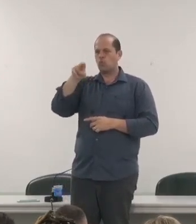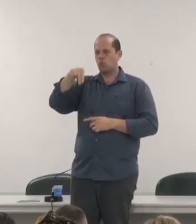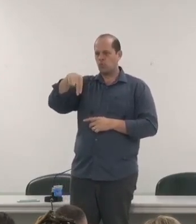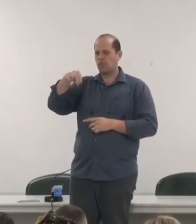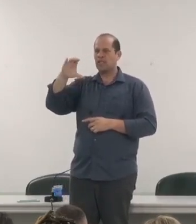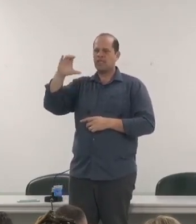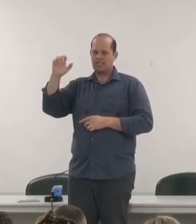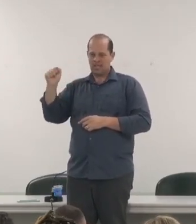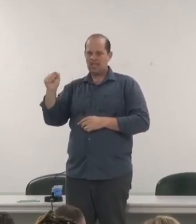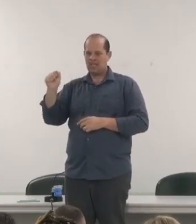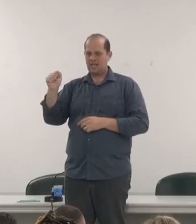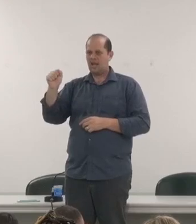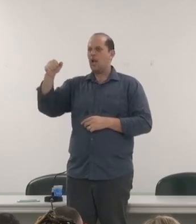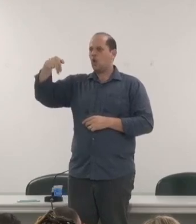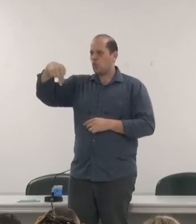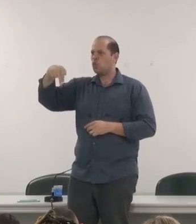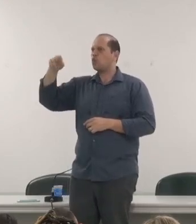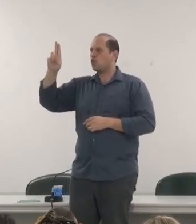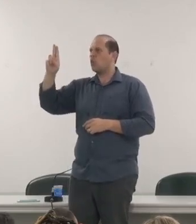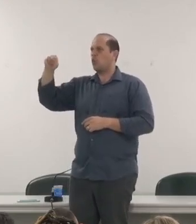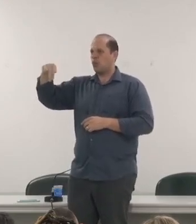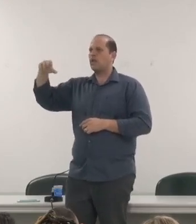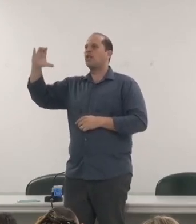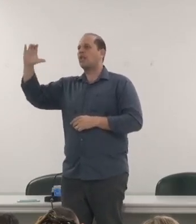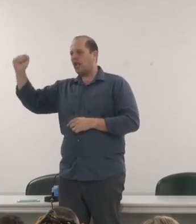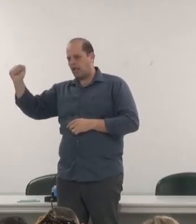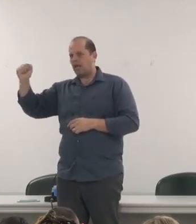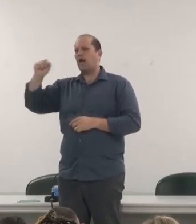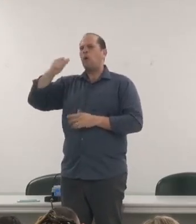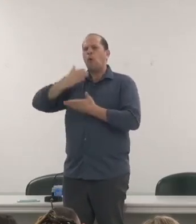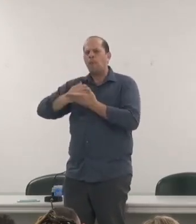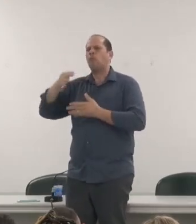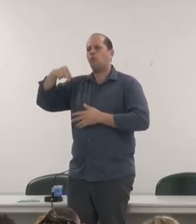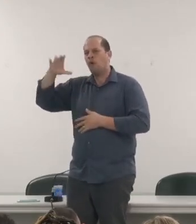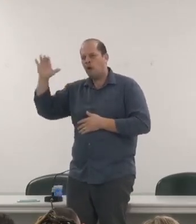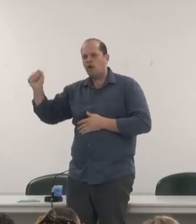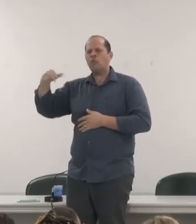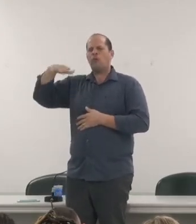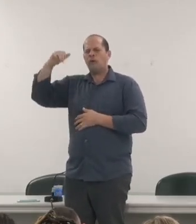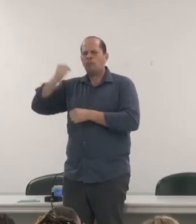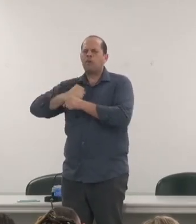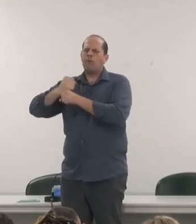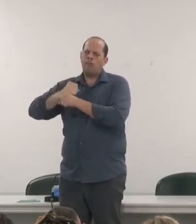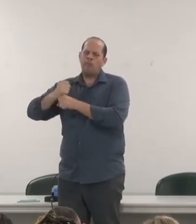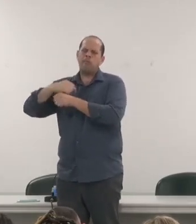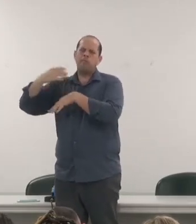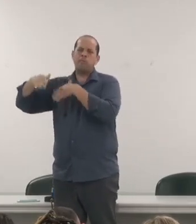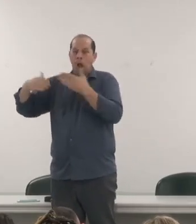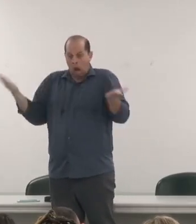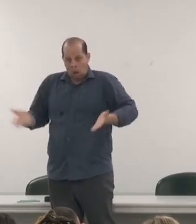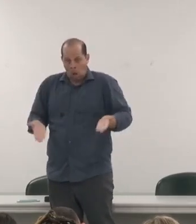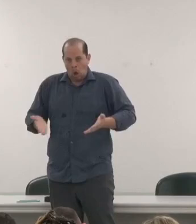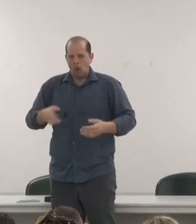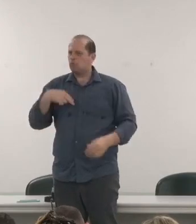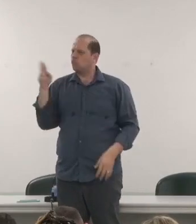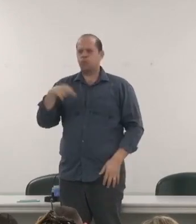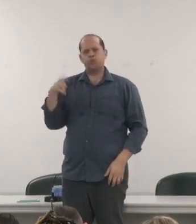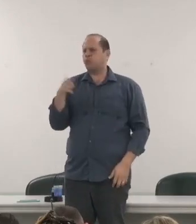entender a origem desses sinais. Por exemplo, a gente tem um sinal que é nunca, a ideia